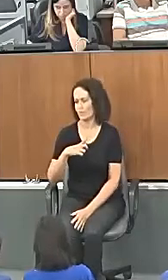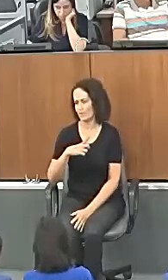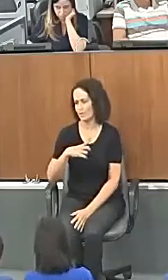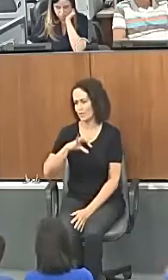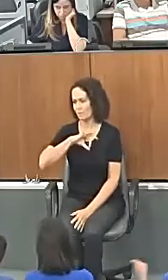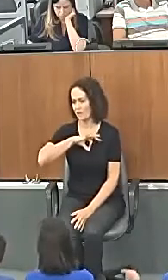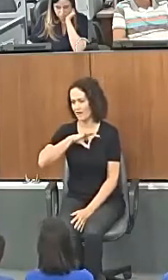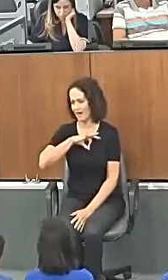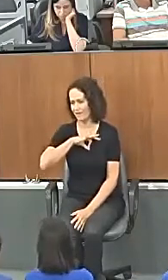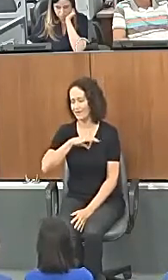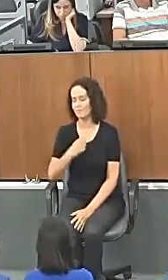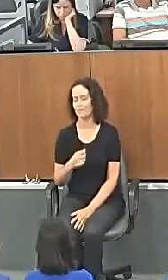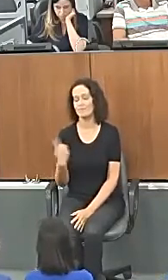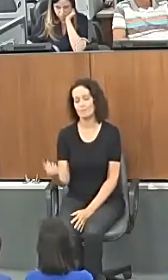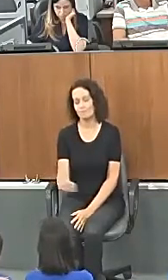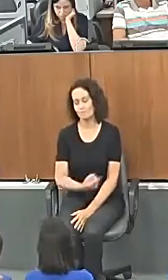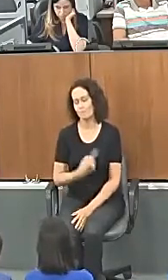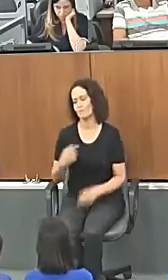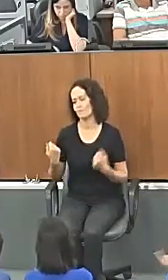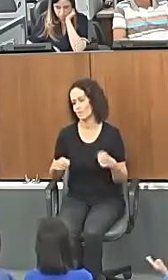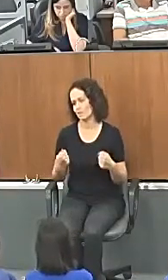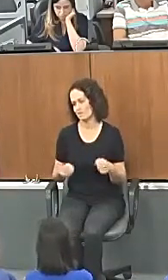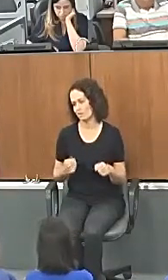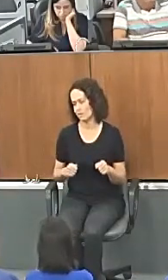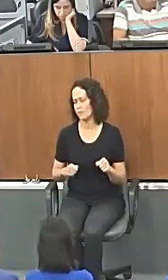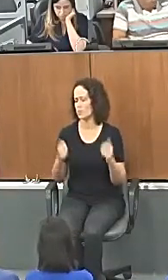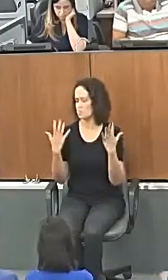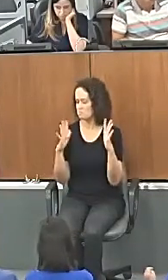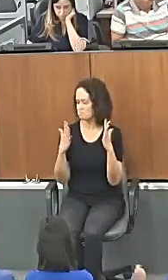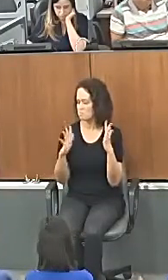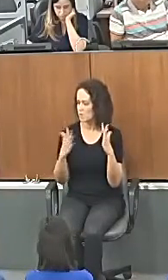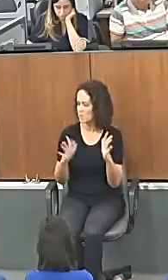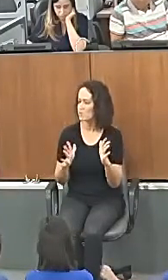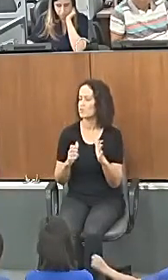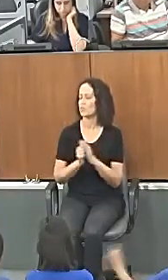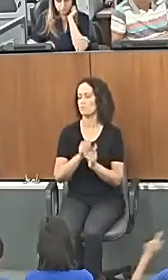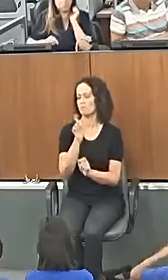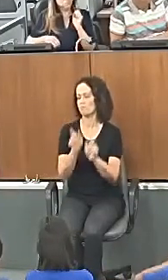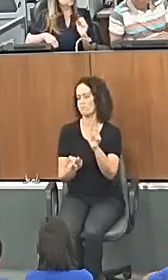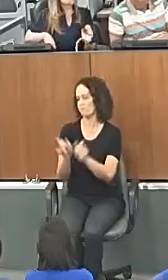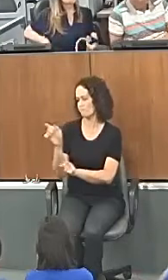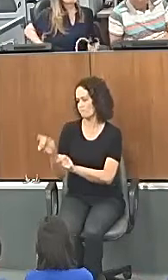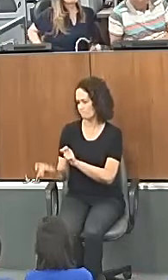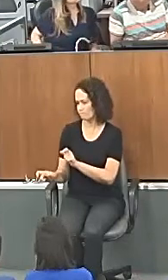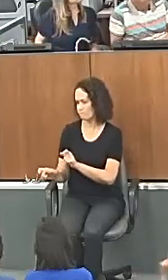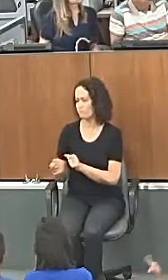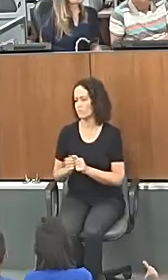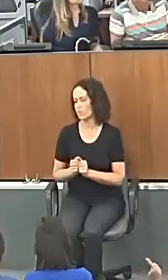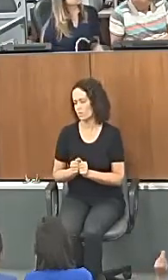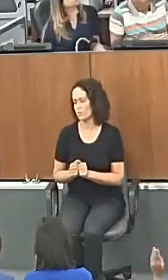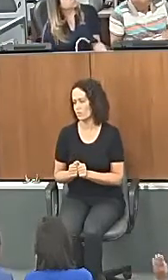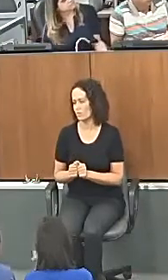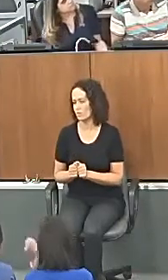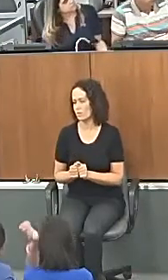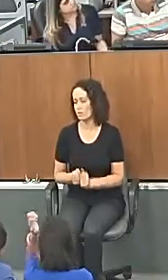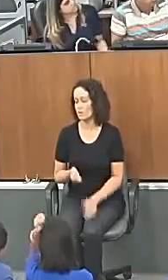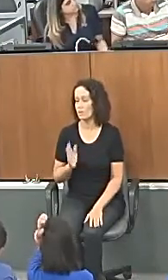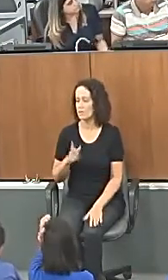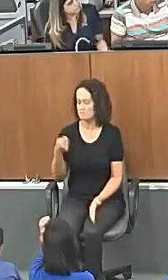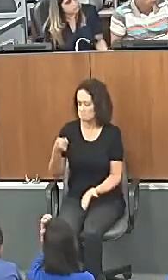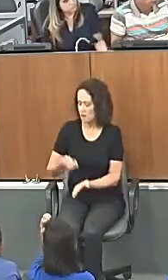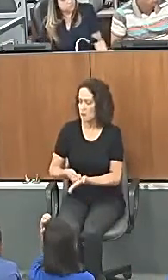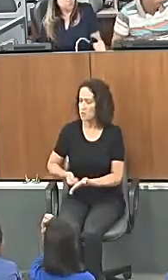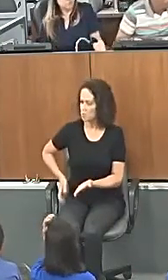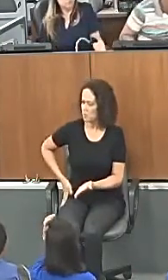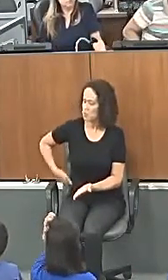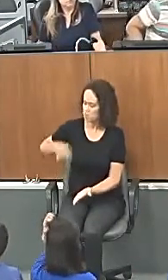medalhas né então a gente tem que aplaude todas essas pessoas que a custo a custo próprio e da